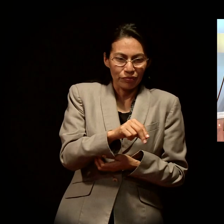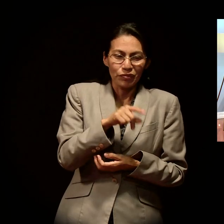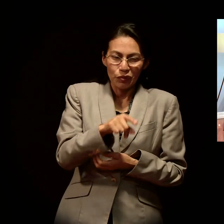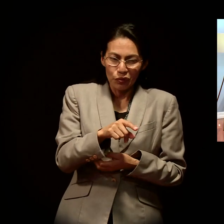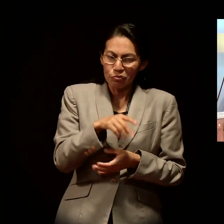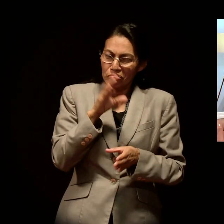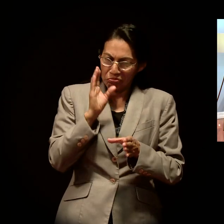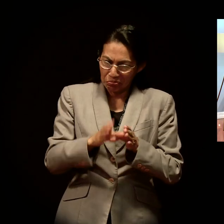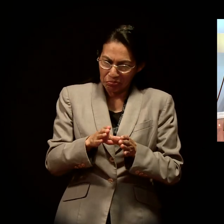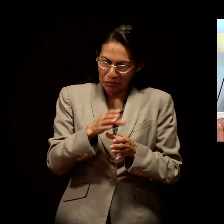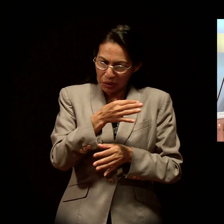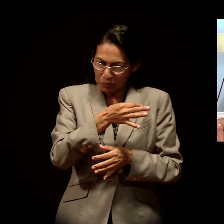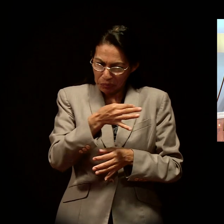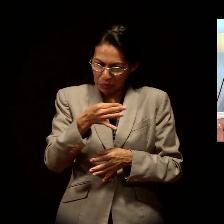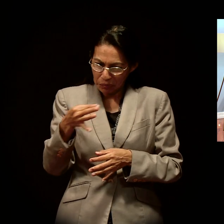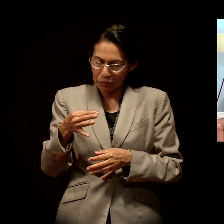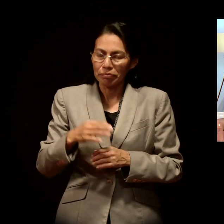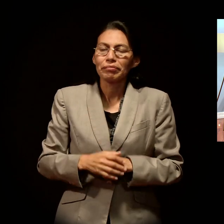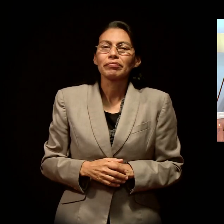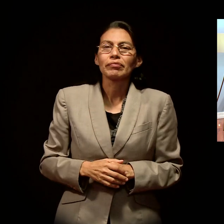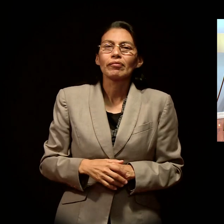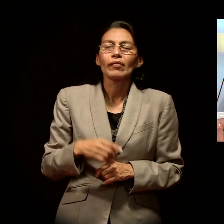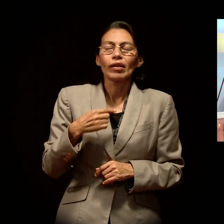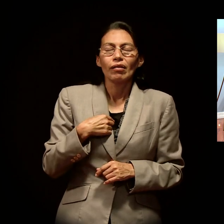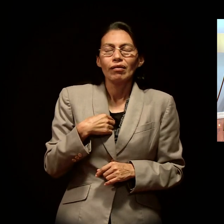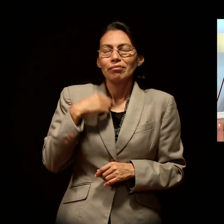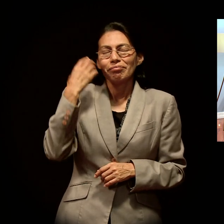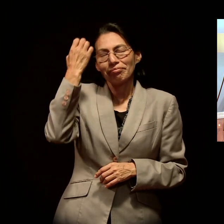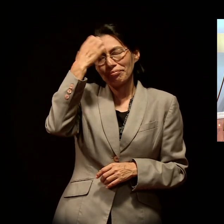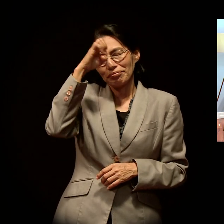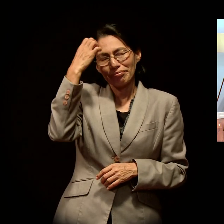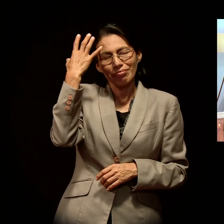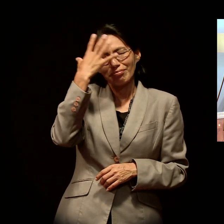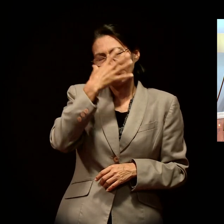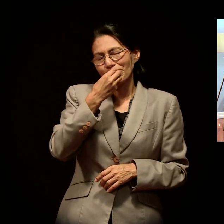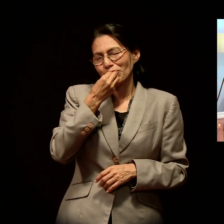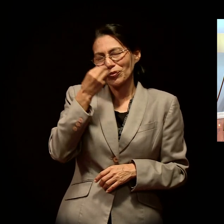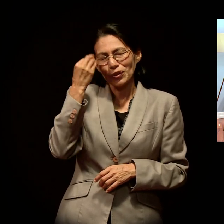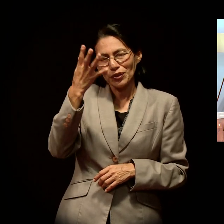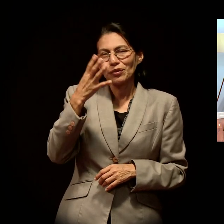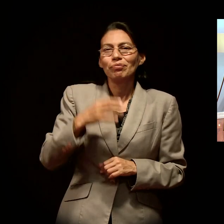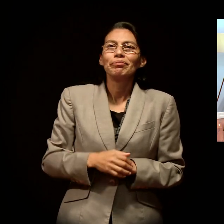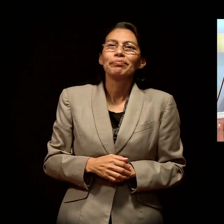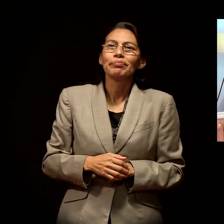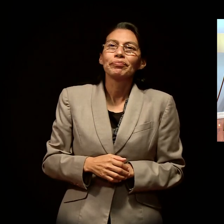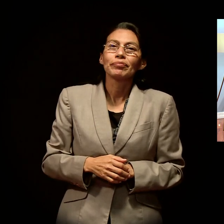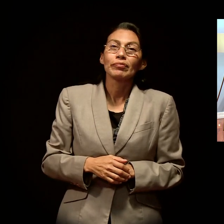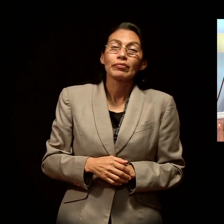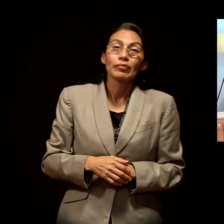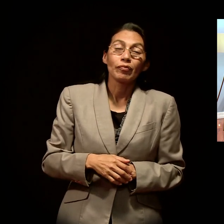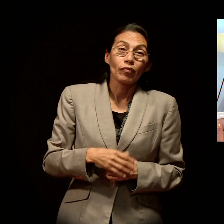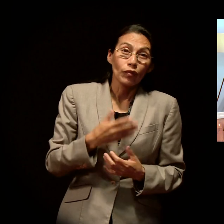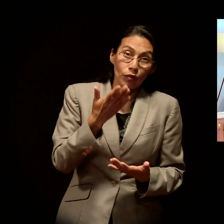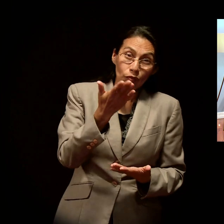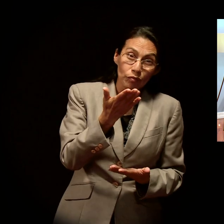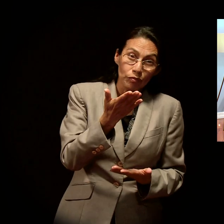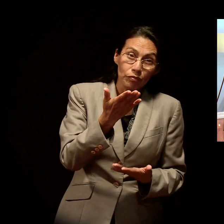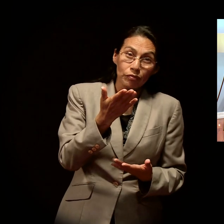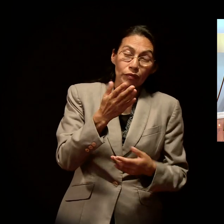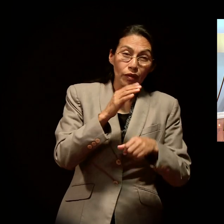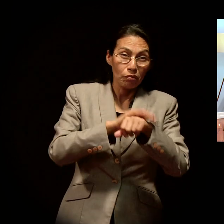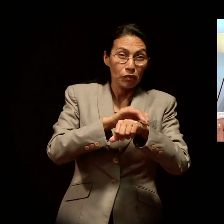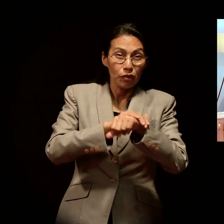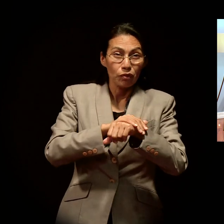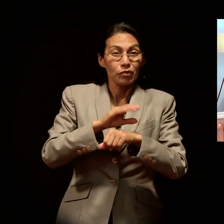para ti que debes cumplir todavía Así que esa fue una experiencia linda de que Dios nos responde aunque